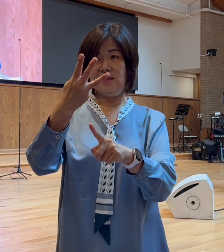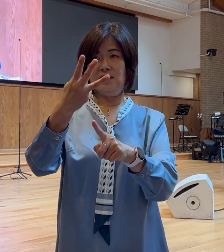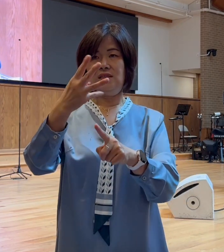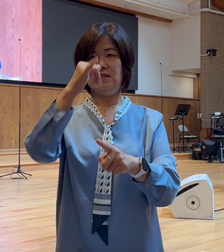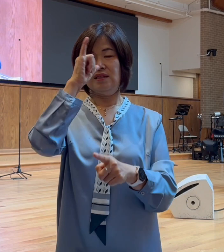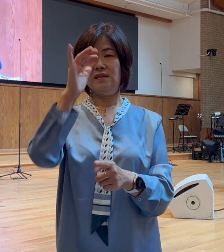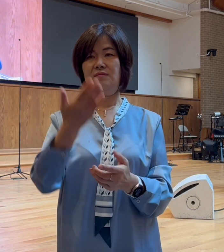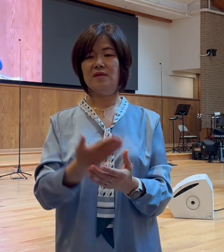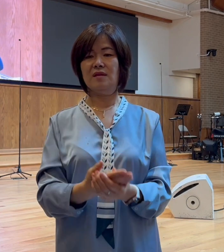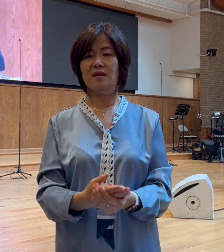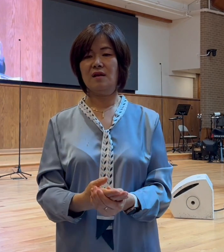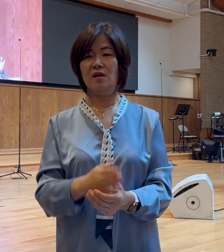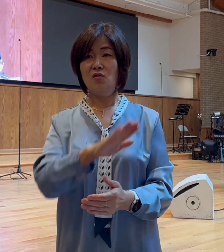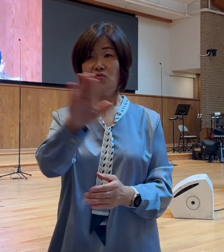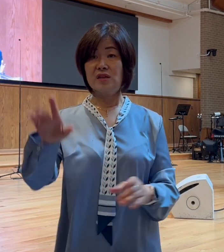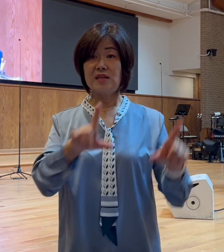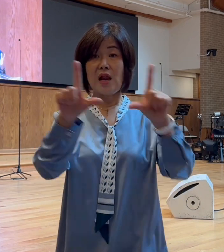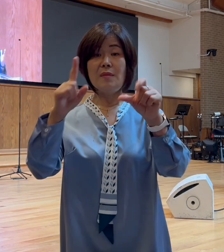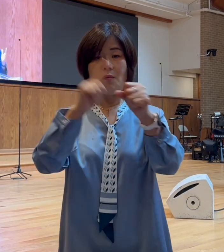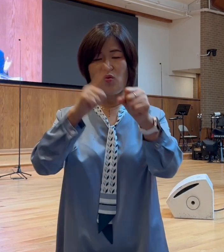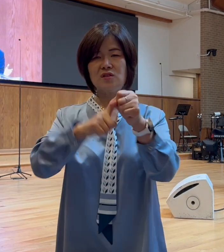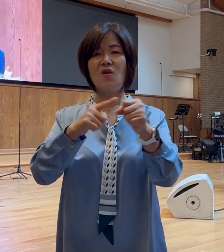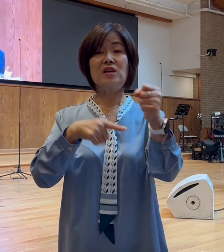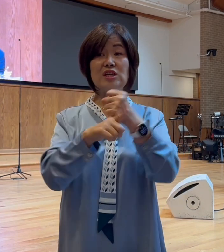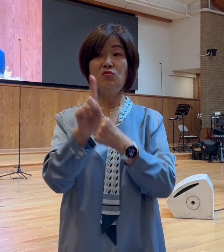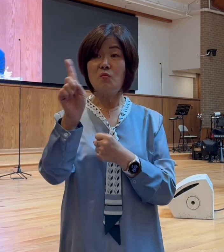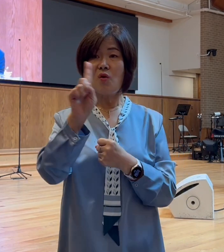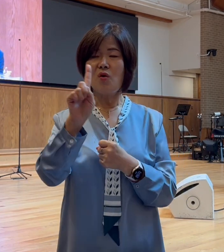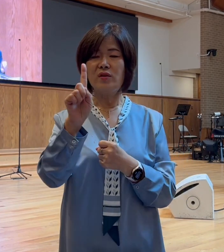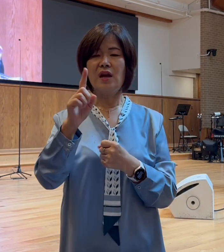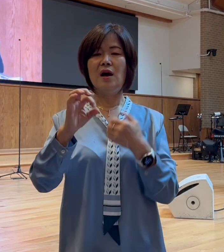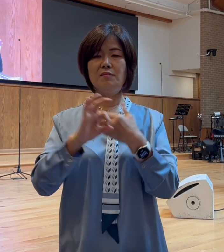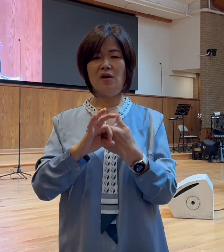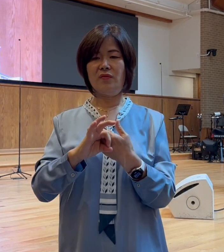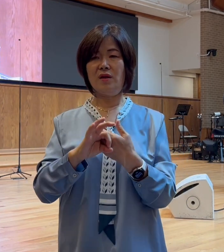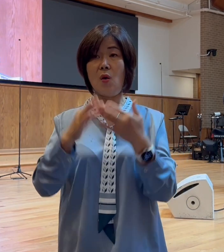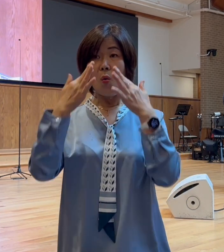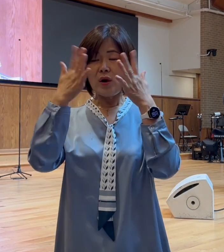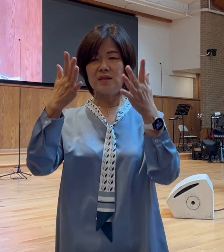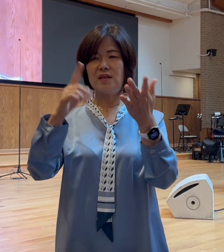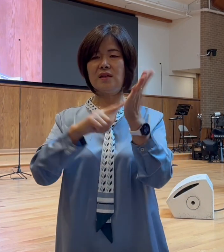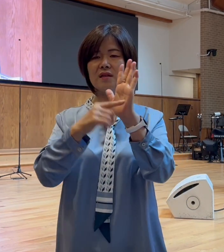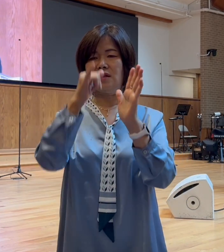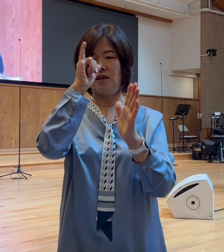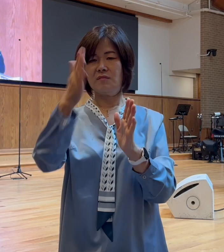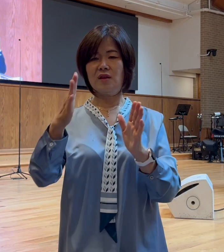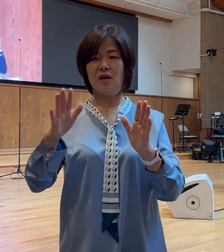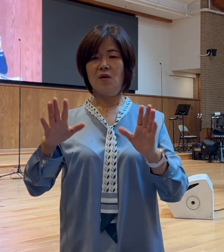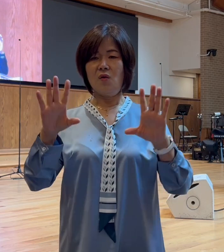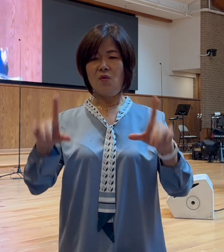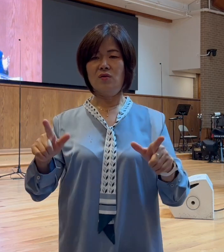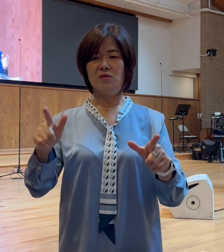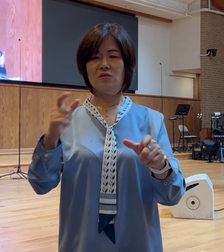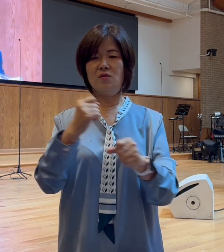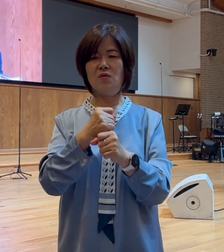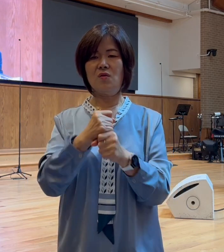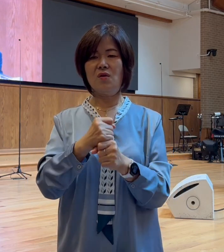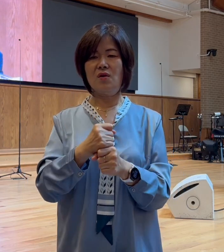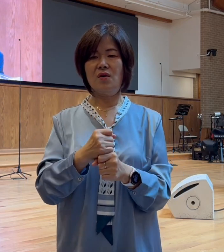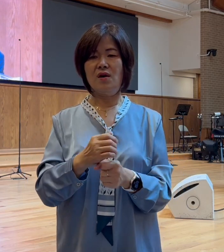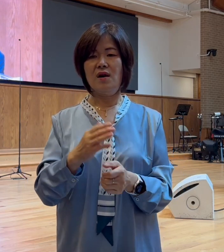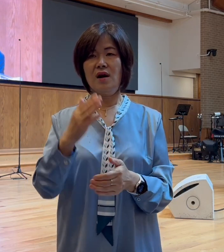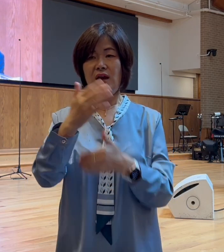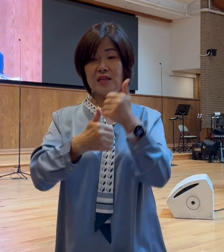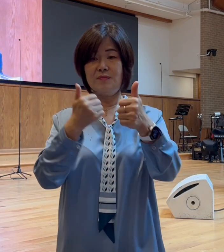들어맞습니다. 우리의 삶의 목적과 삶의 이유가 뭐냐 하면 명령에 담겨 있습니다. 본토 친척 아버지 집으로부터 내가